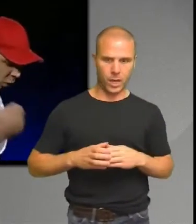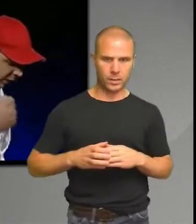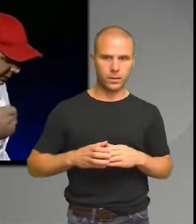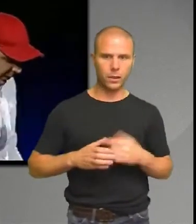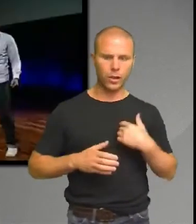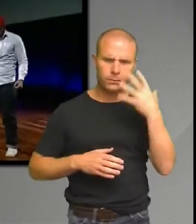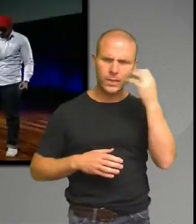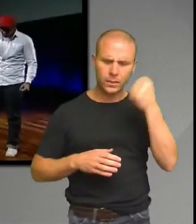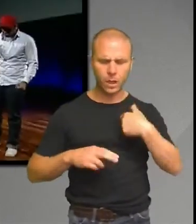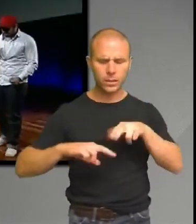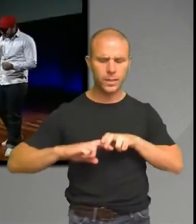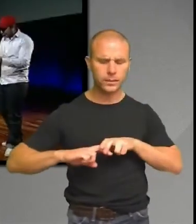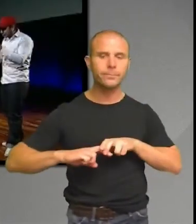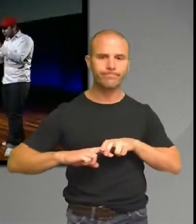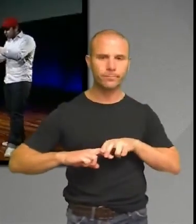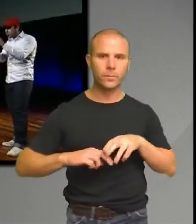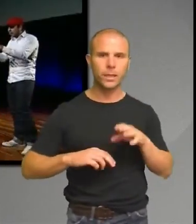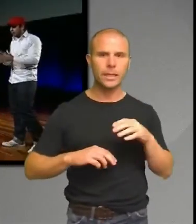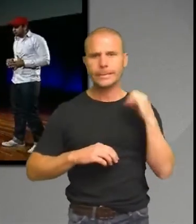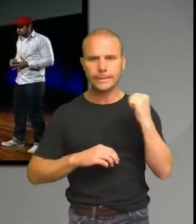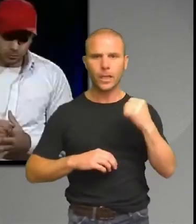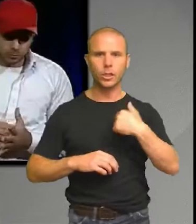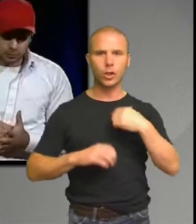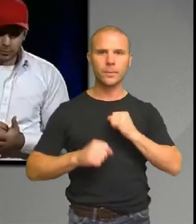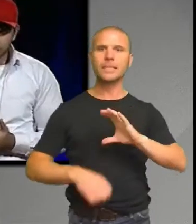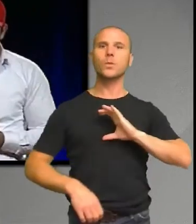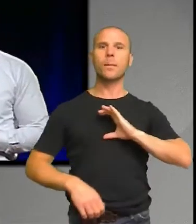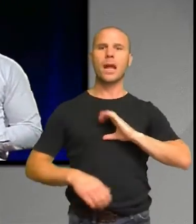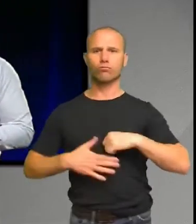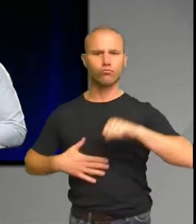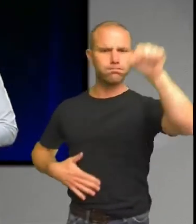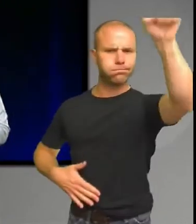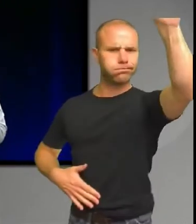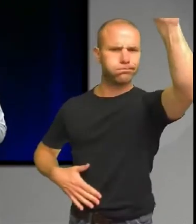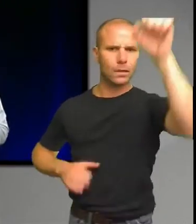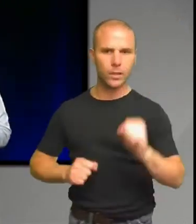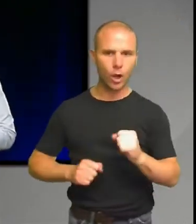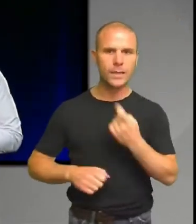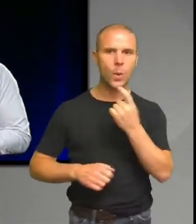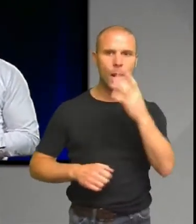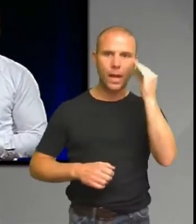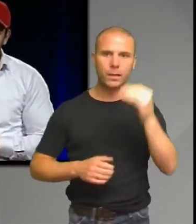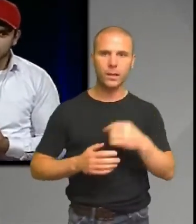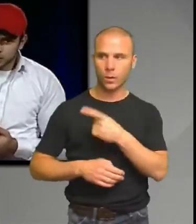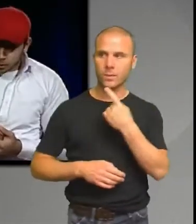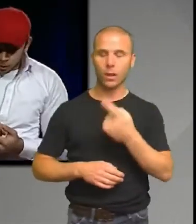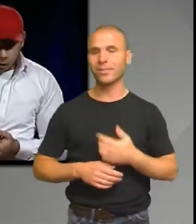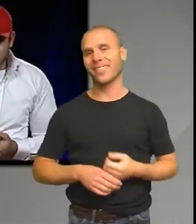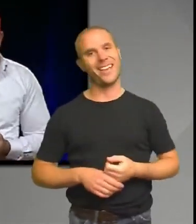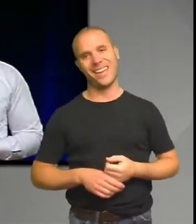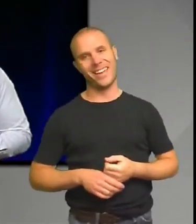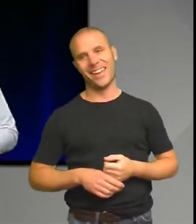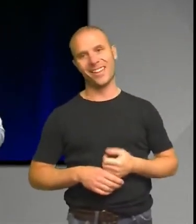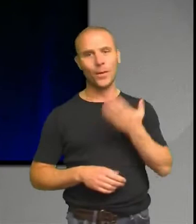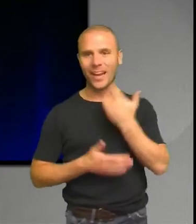Jag kommer ihåg att jag satt där. Att jag sa, yes, jag ska bli Superman. Mm. Nej, du kommer aldrig kunna gå runt med